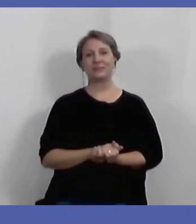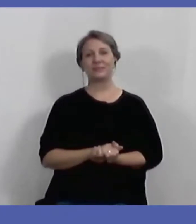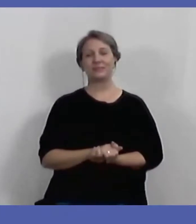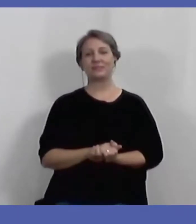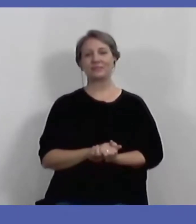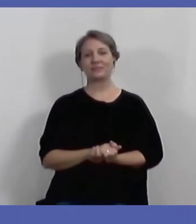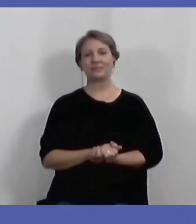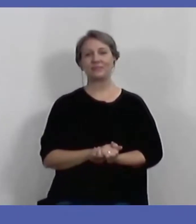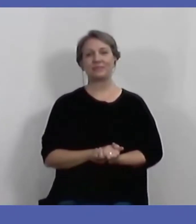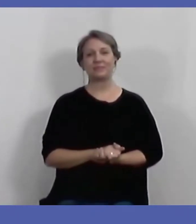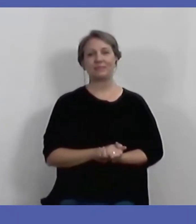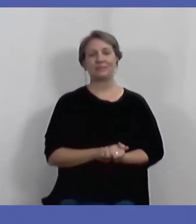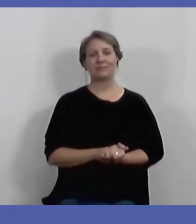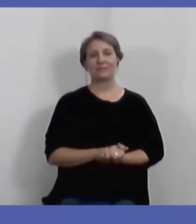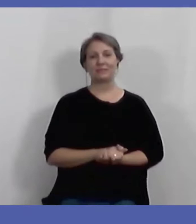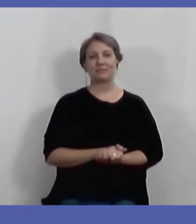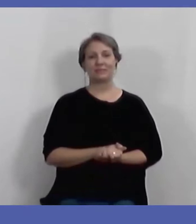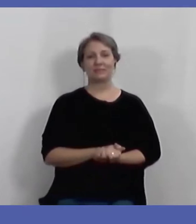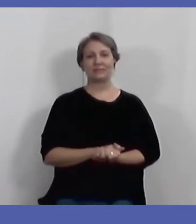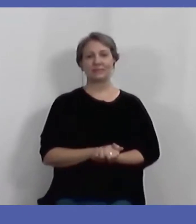Naquela época, né?